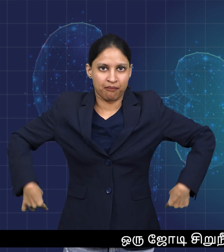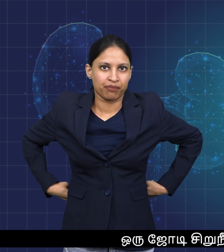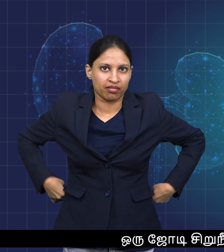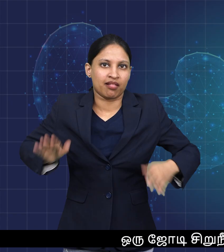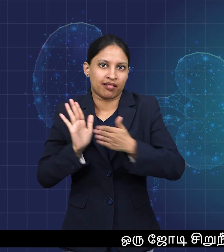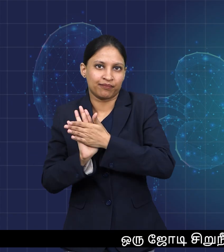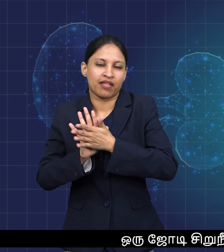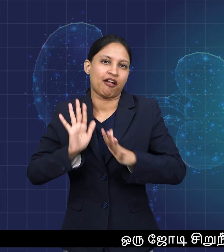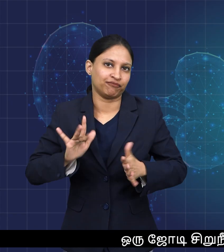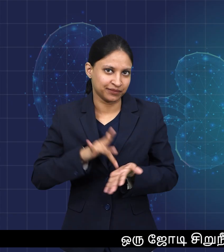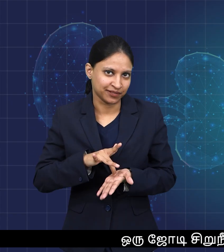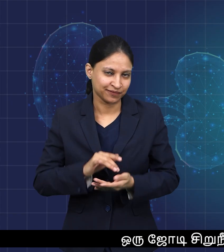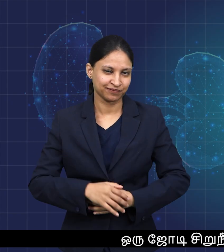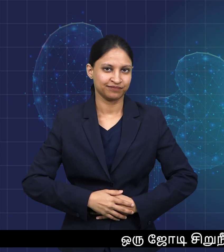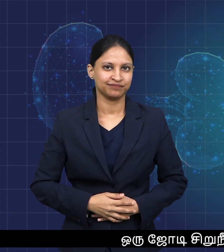சிறுநீரகங்கள் அமைந்துள்ளன.